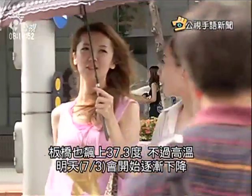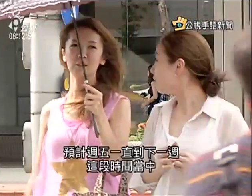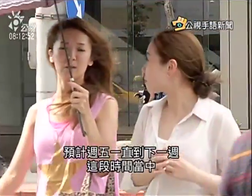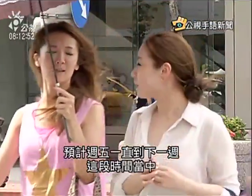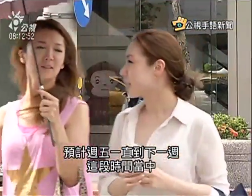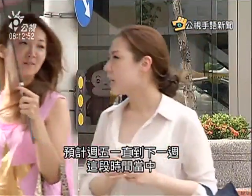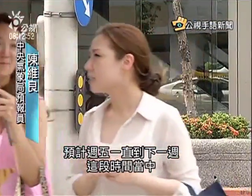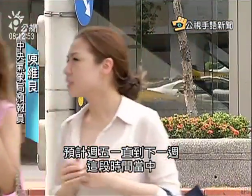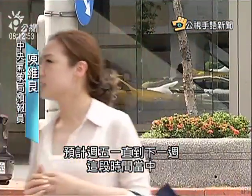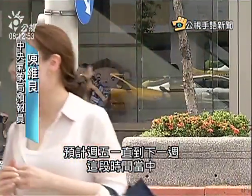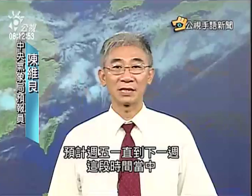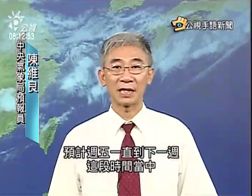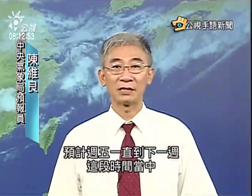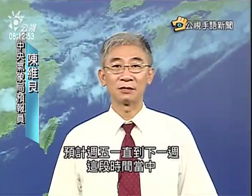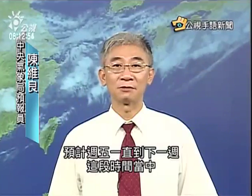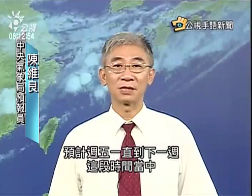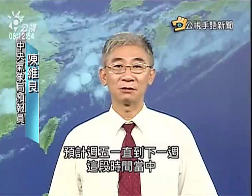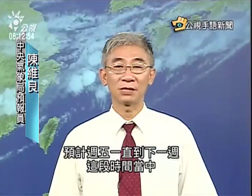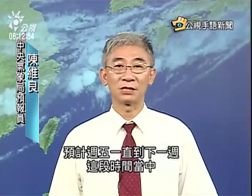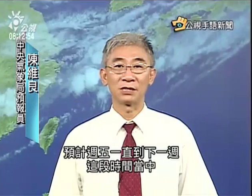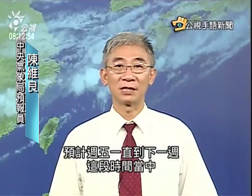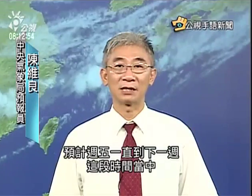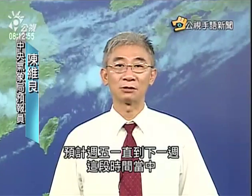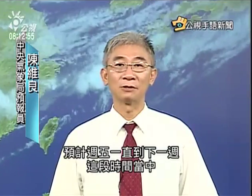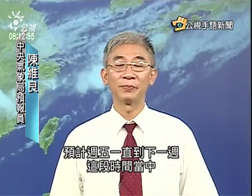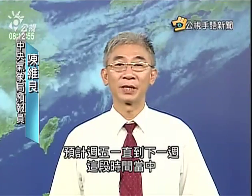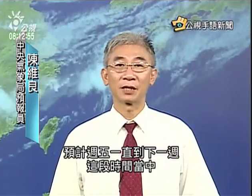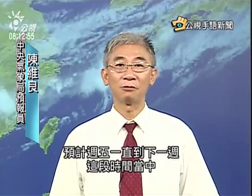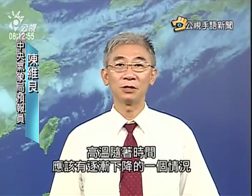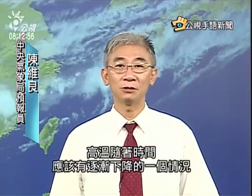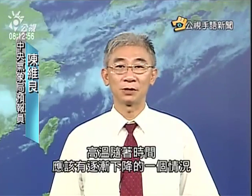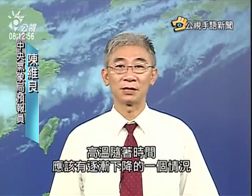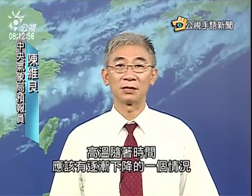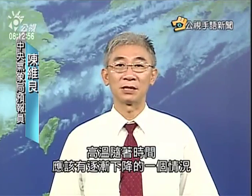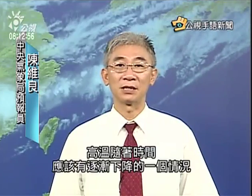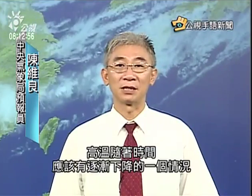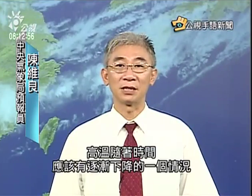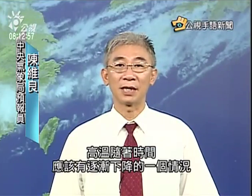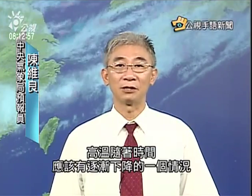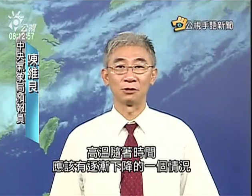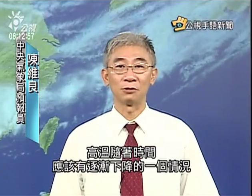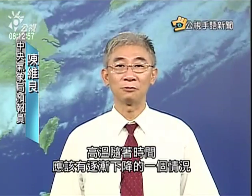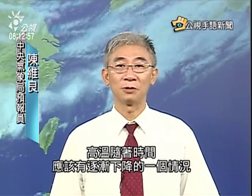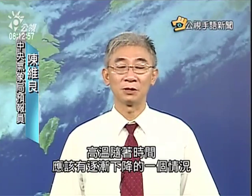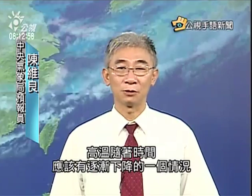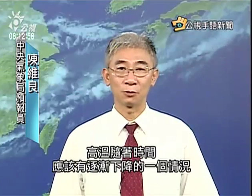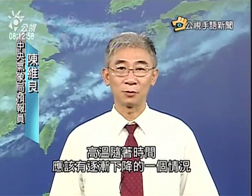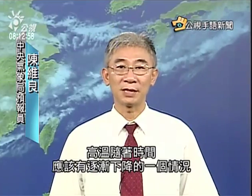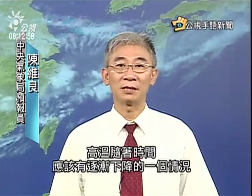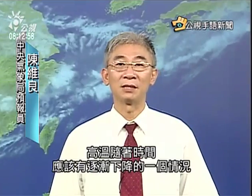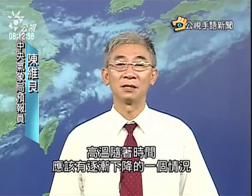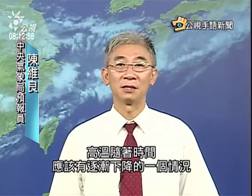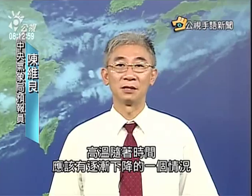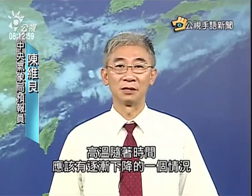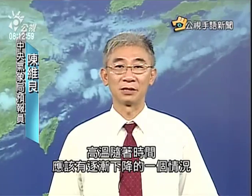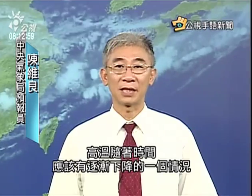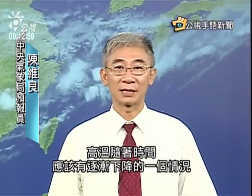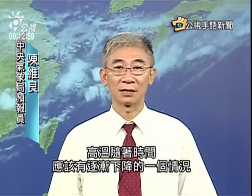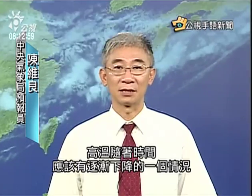计周五一直到下一周这一段时间当中，高温水的时间呢，应该有逐渐下降的一